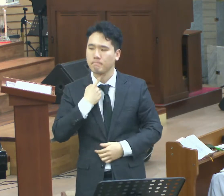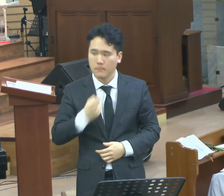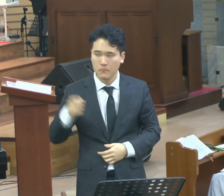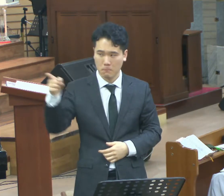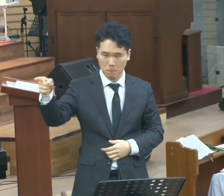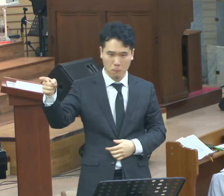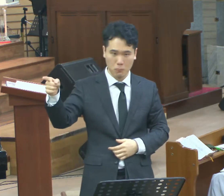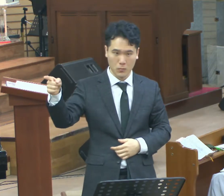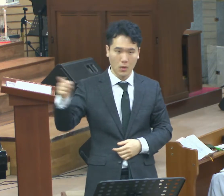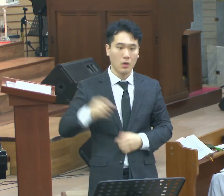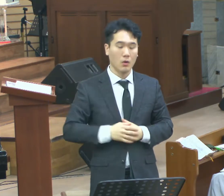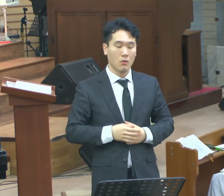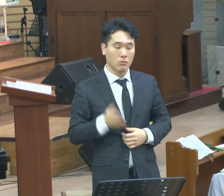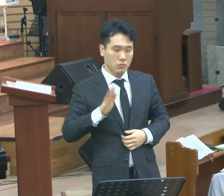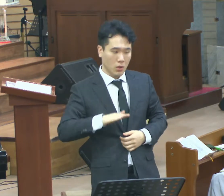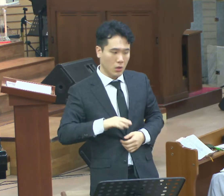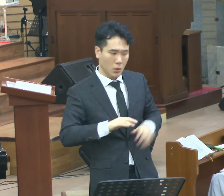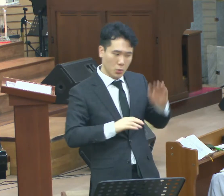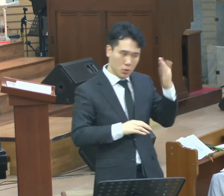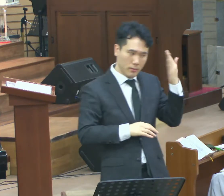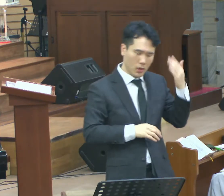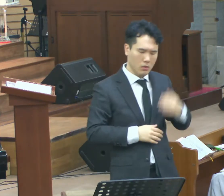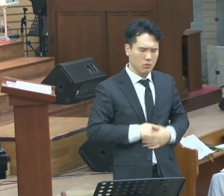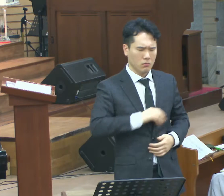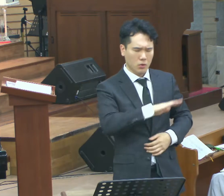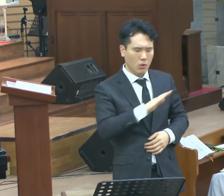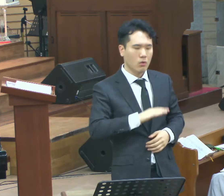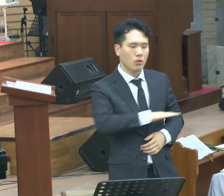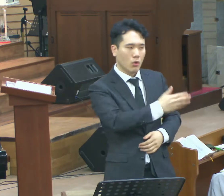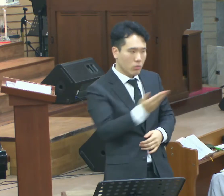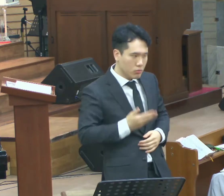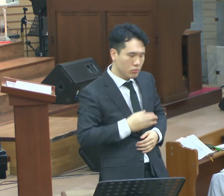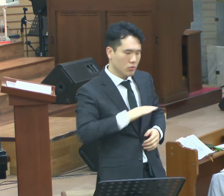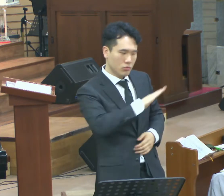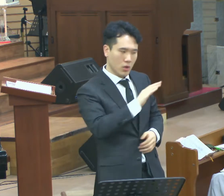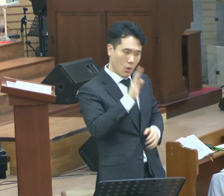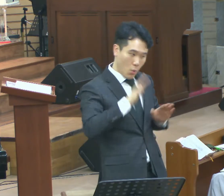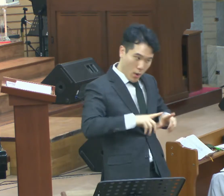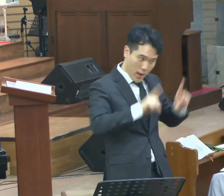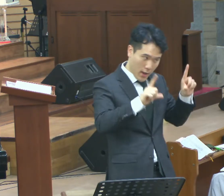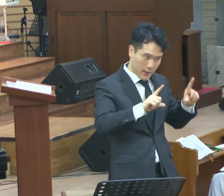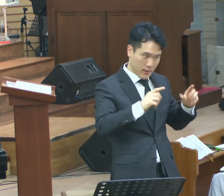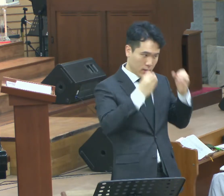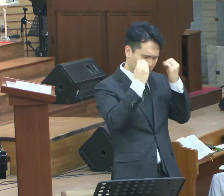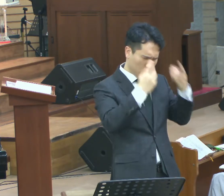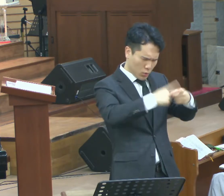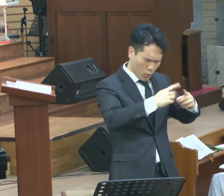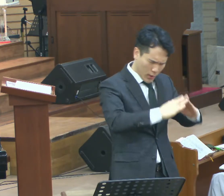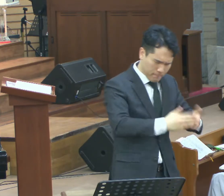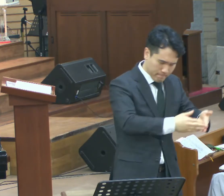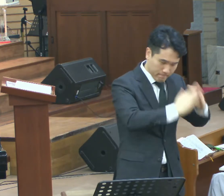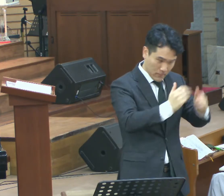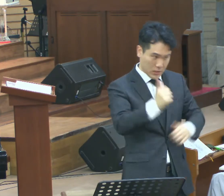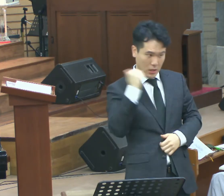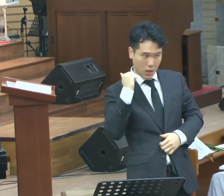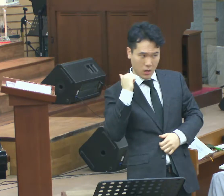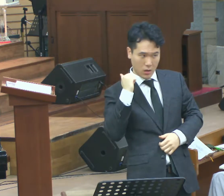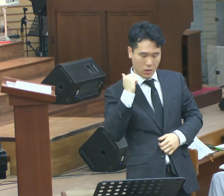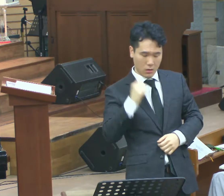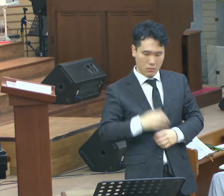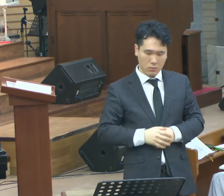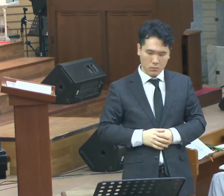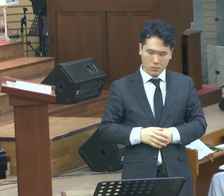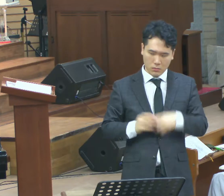때가 아니라는 거예요. 우리도 사람이 적은데. 여러분, 우리가 지금 모인 숫자보다 더 적었을 때도 개척해서 교회가